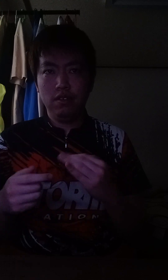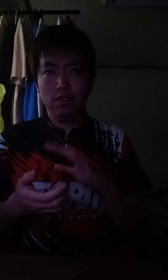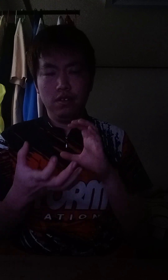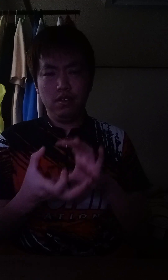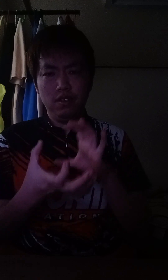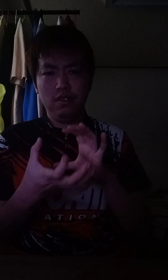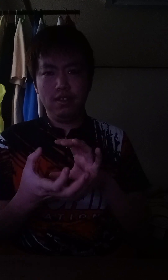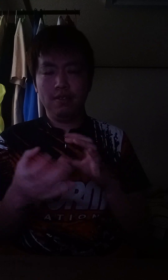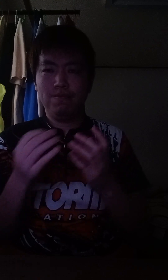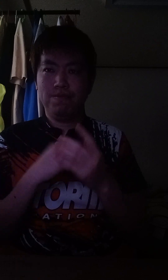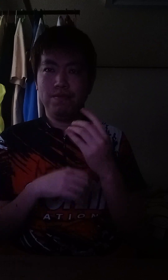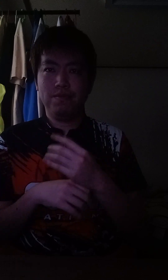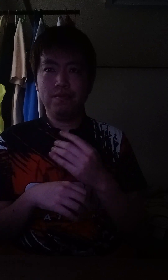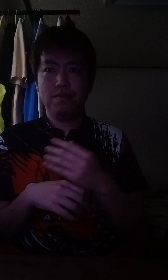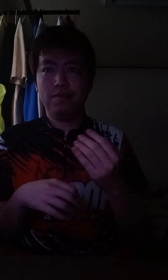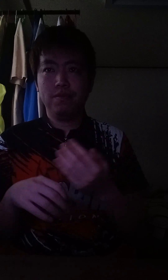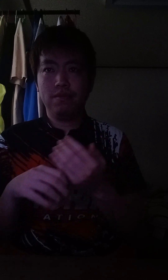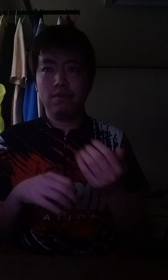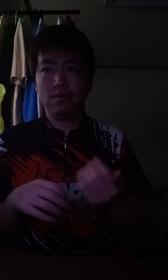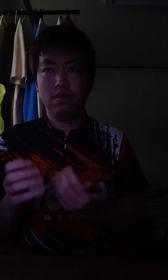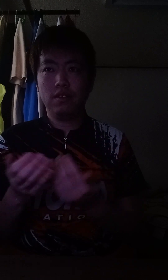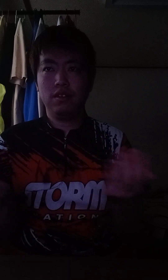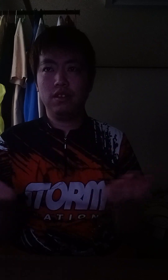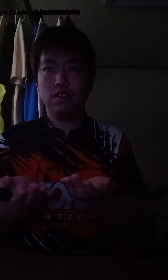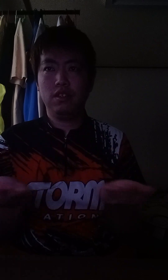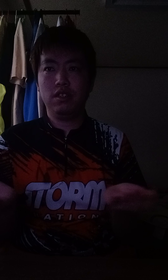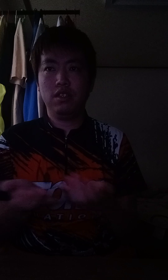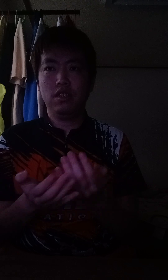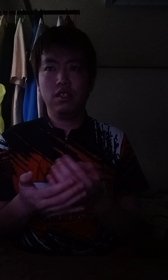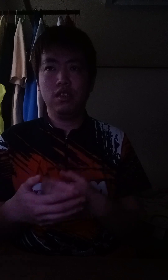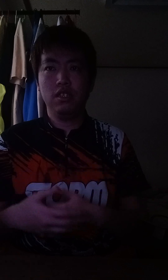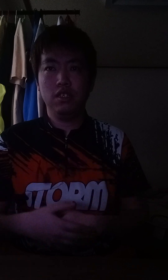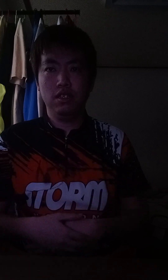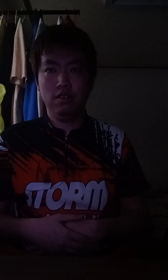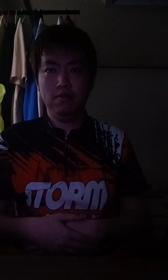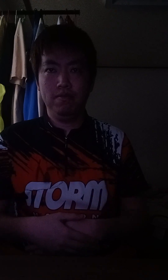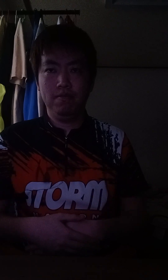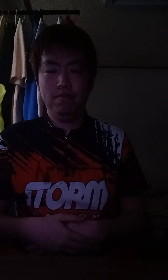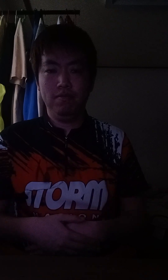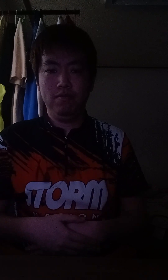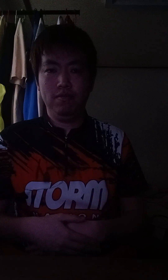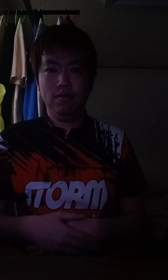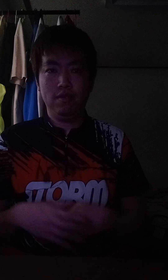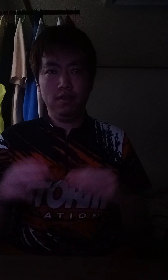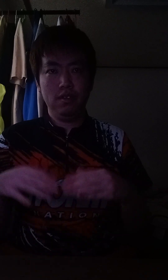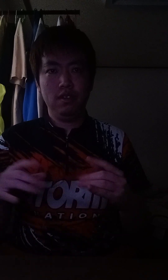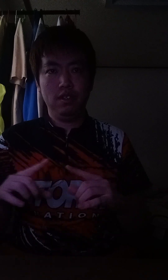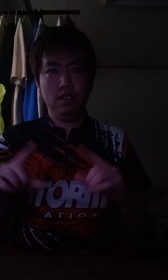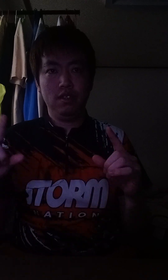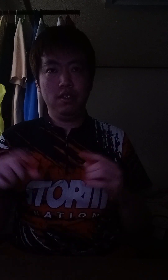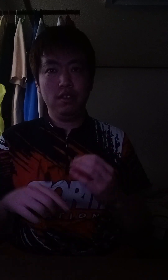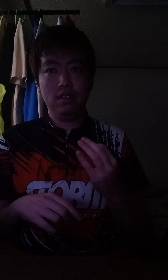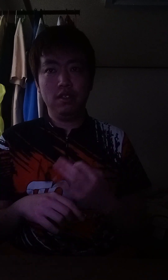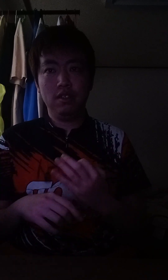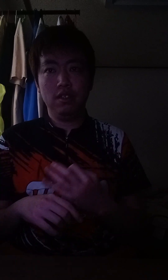이렇게 수술을 여러 번 해야 할 줄은 몰랐어요. 네. 그때 이제 태어나서부터